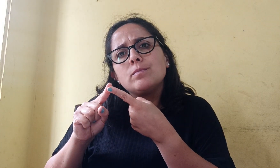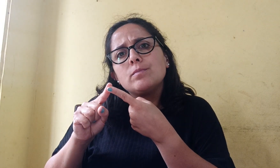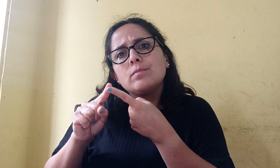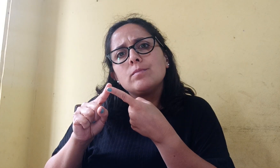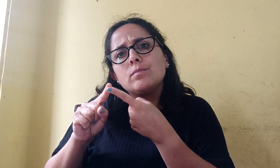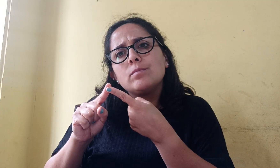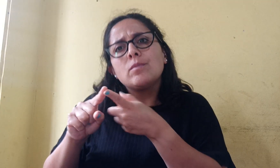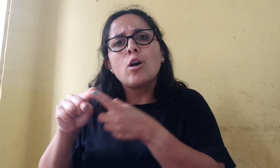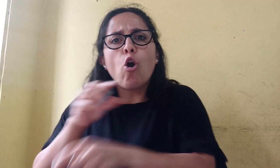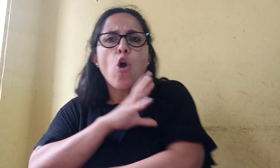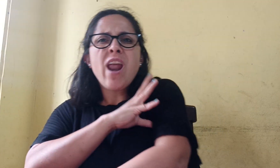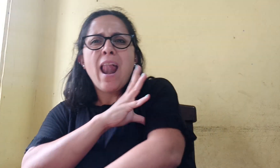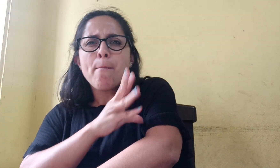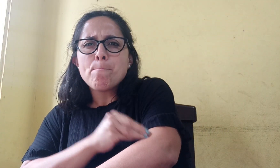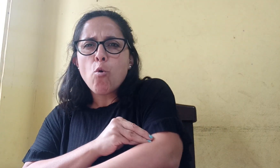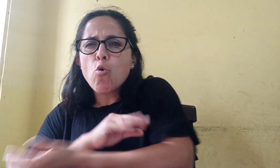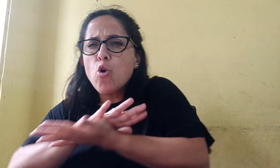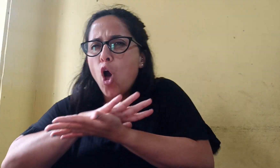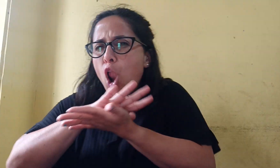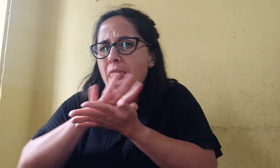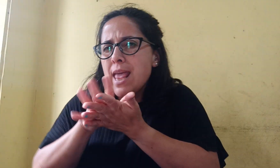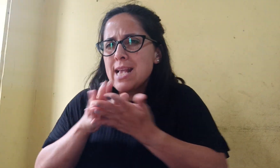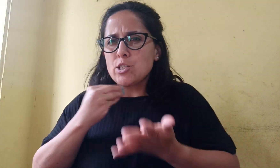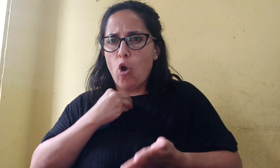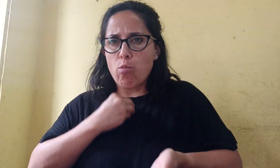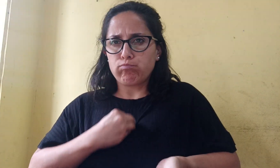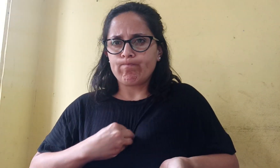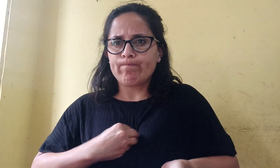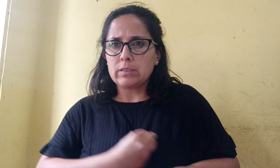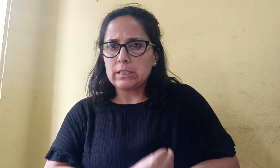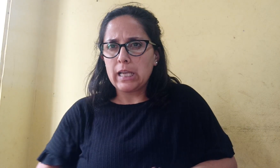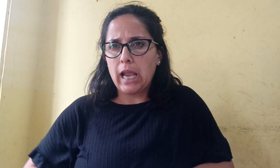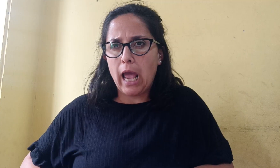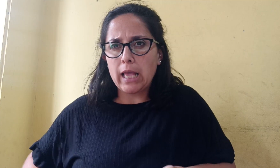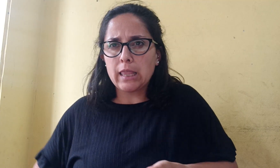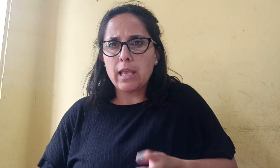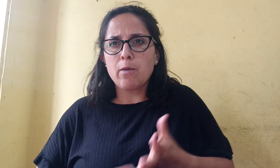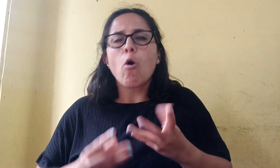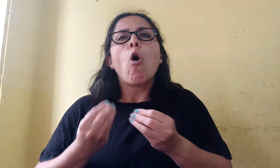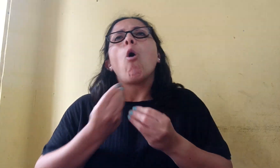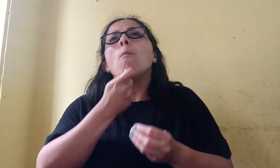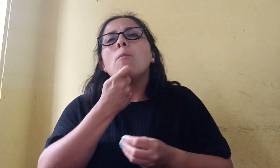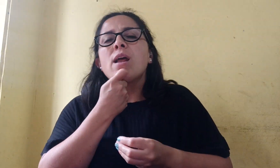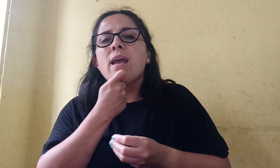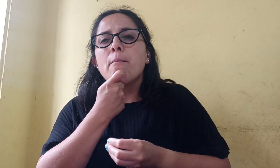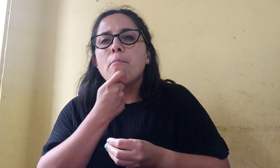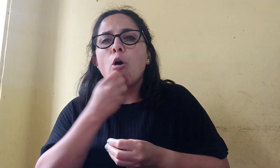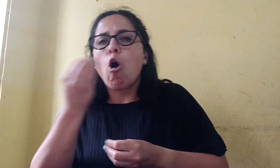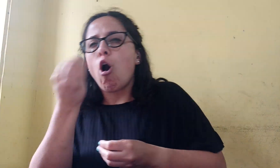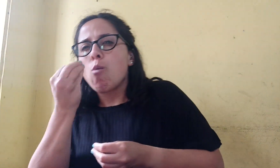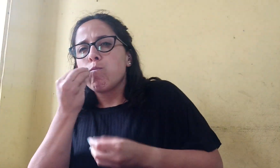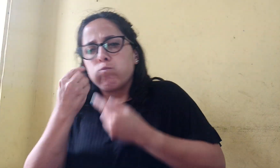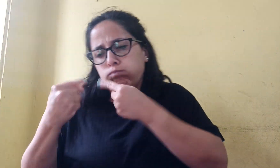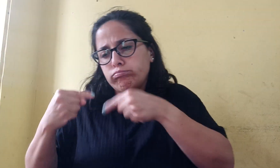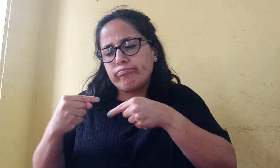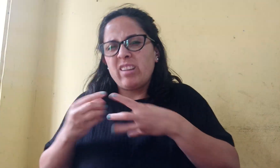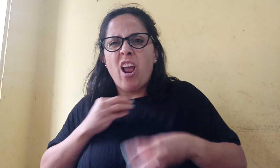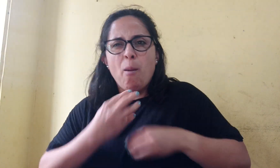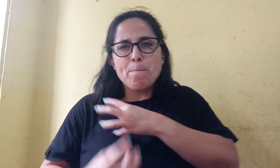el músculo liso que hay en el tubo digestivo, que va a hacer su función, por ejemplo, de mezclado de alimentos, ¿sí? Las glándulas y